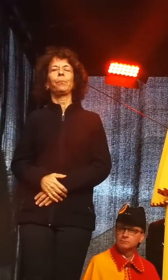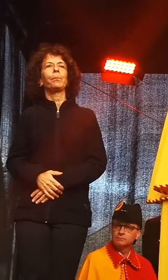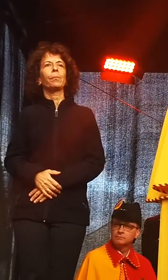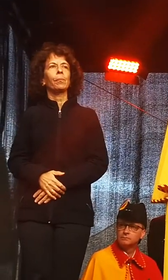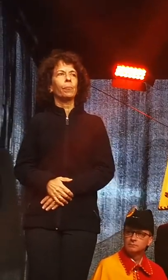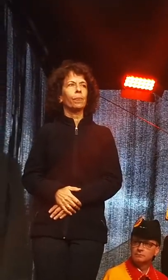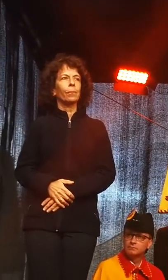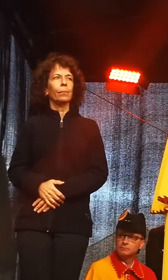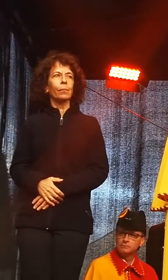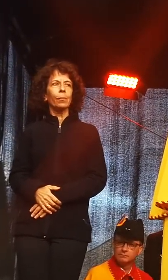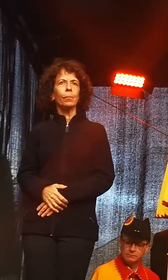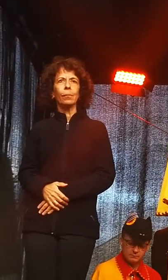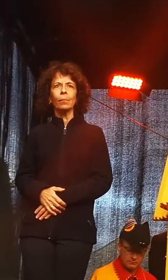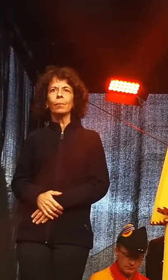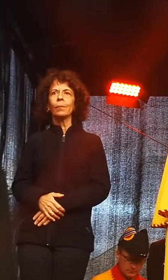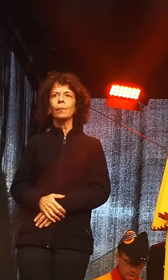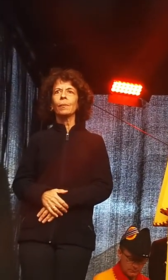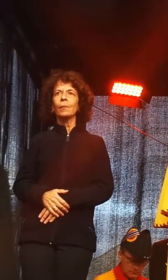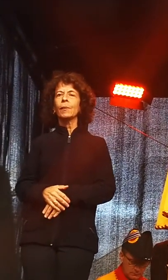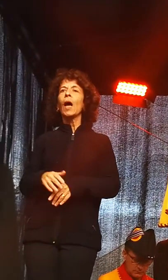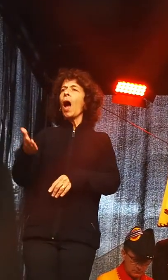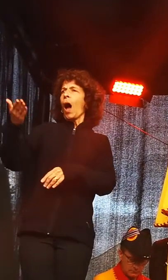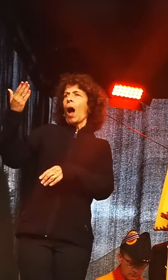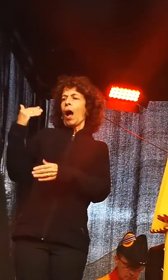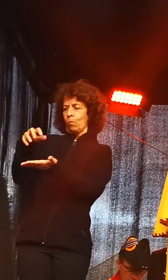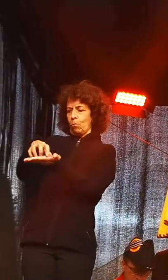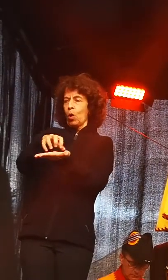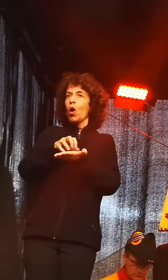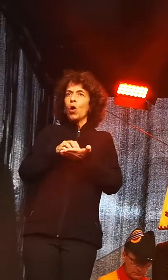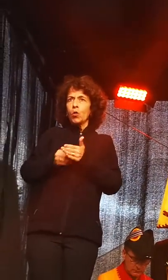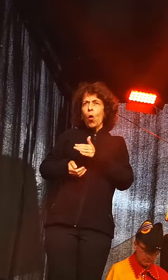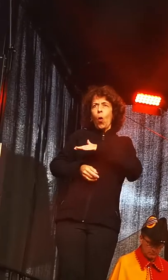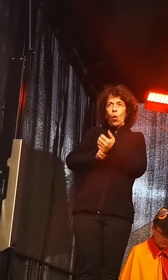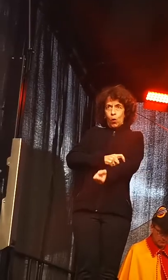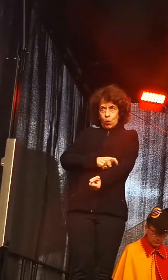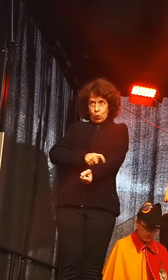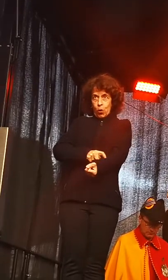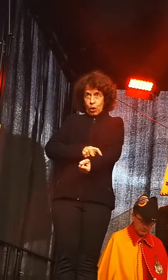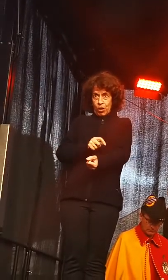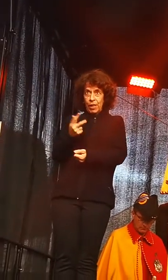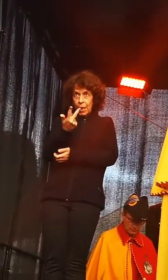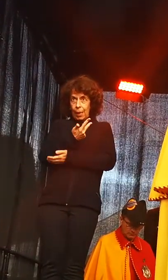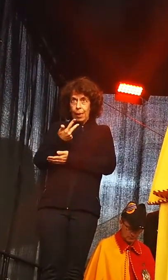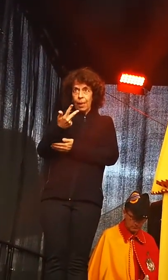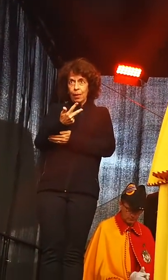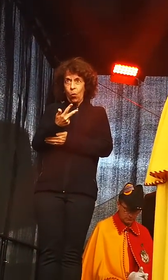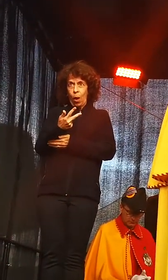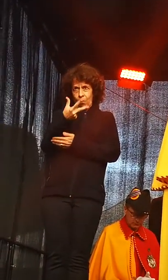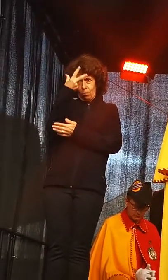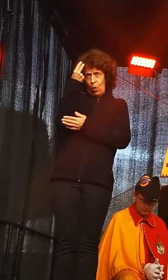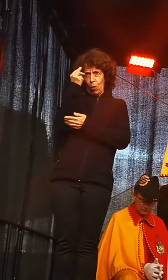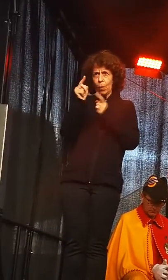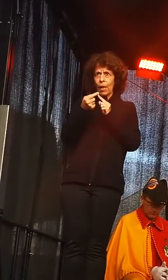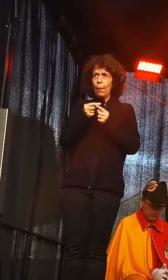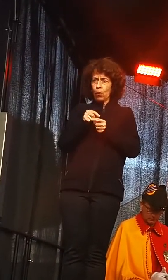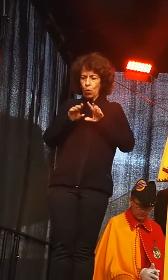Avant tout le monde, les Waldstätten avaient compris qu'il fallait privilégier le local.